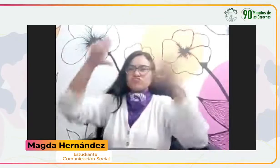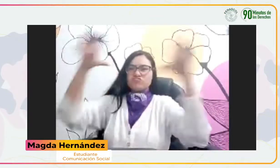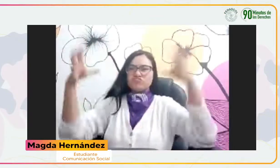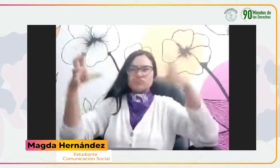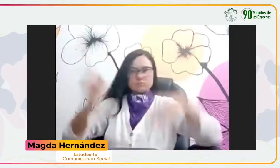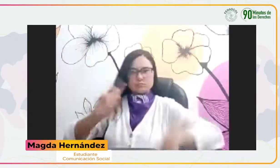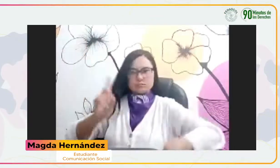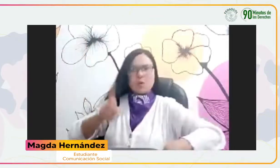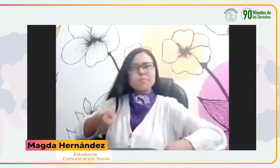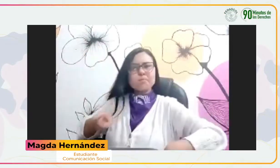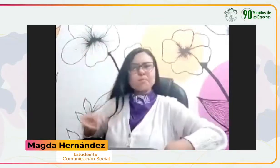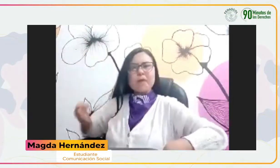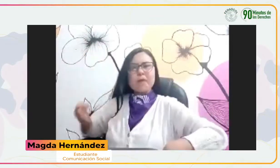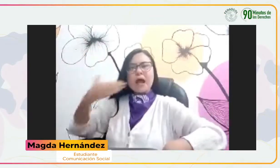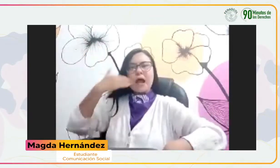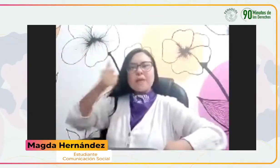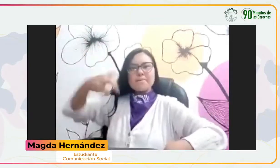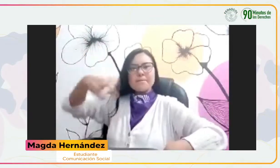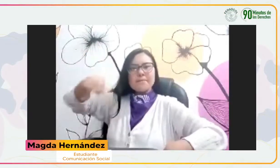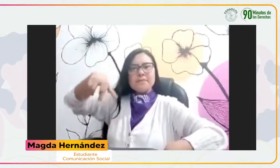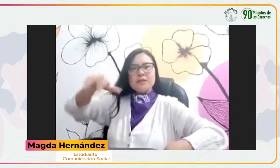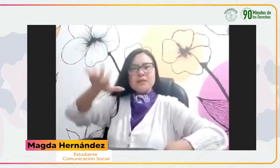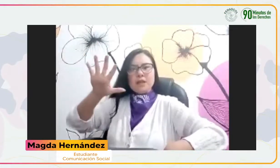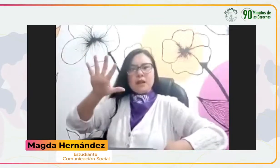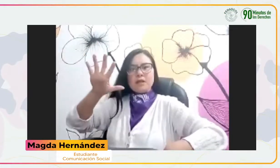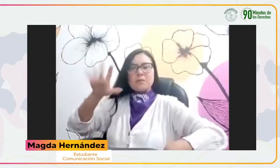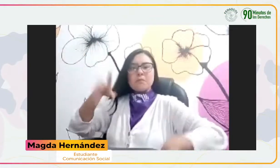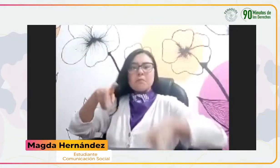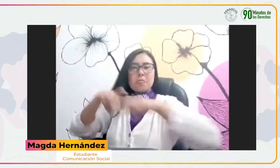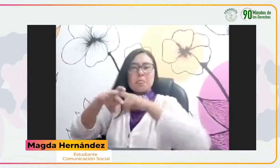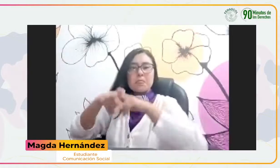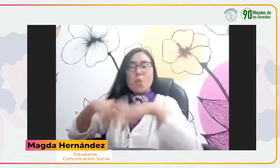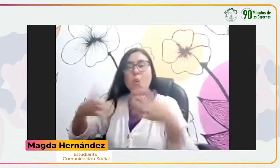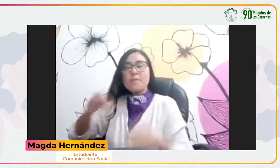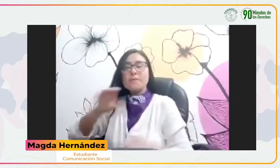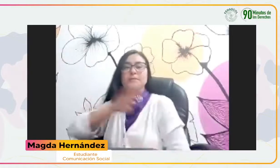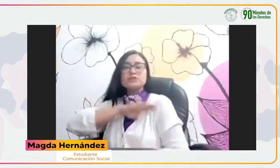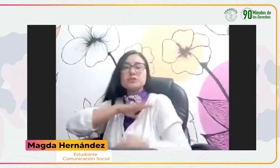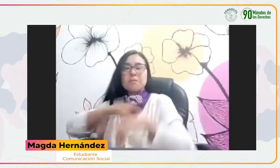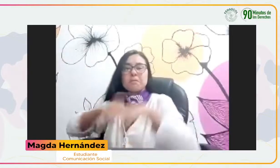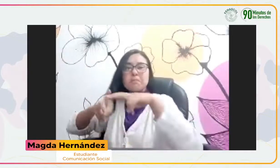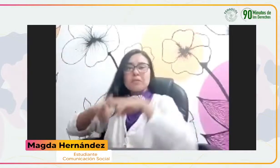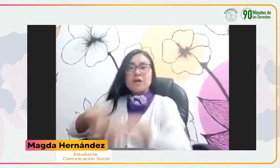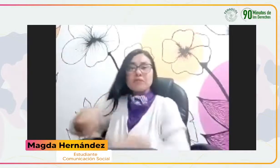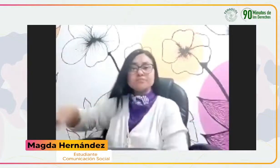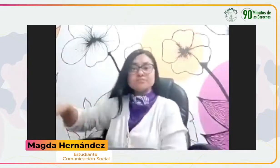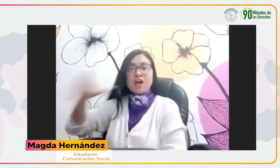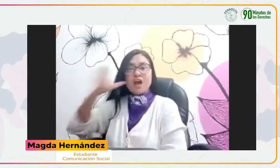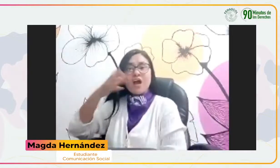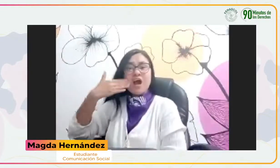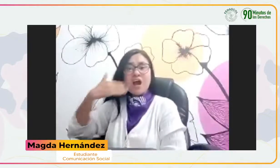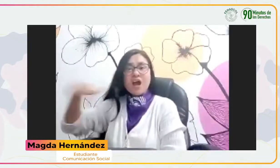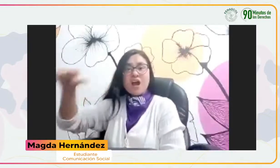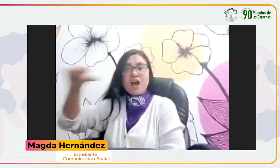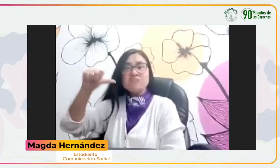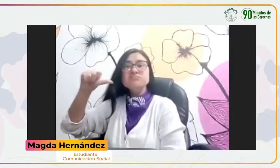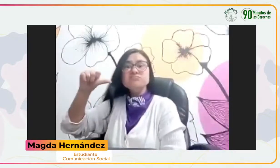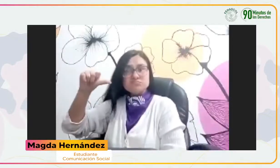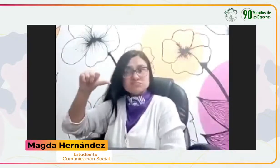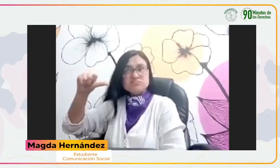las lideresas, de pronto somos profesionales, encontramos también chicas con quinto de primaria,